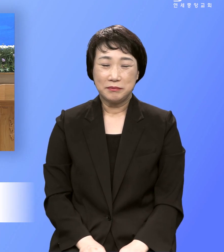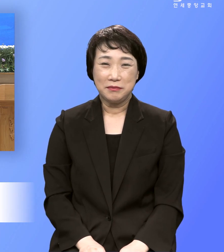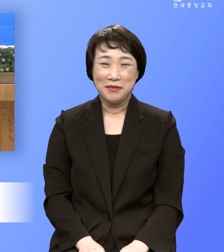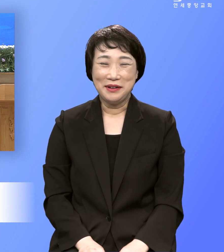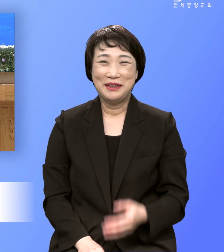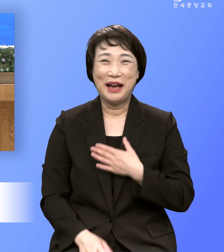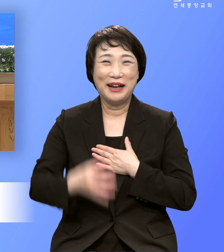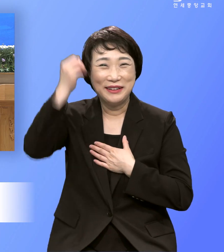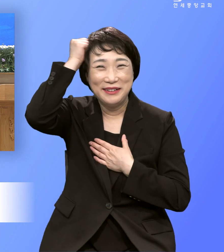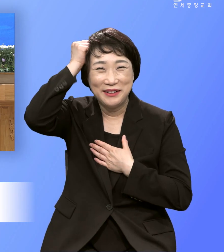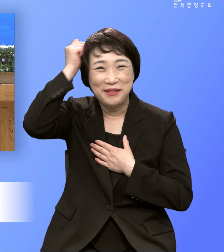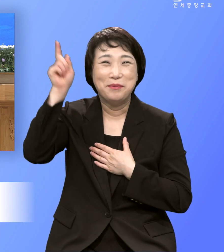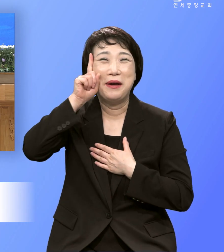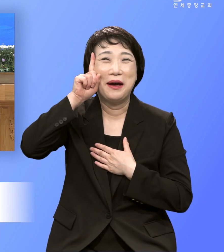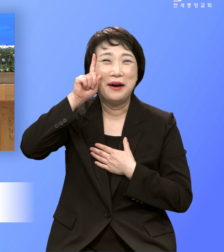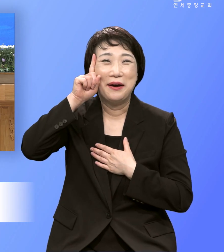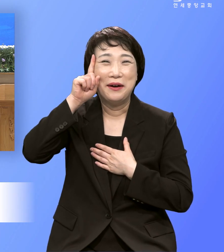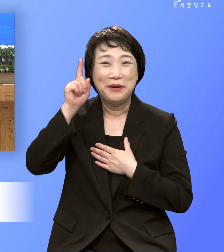어떻게 이렇게 할까?